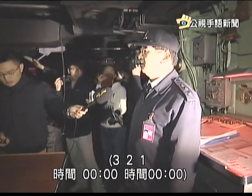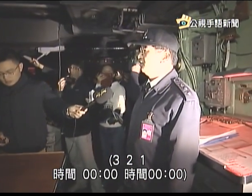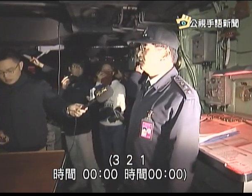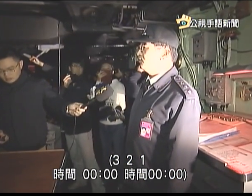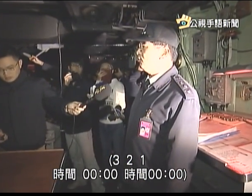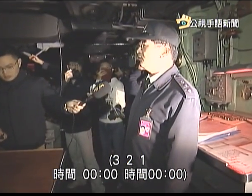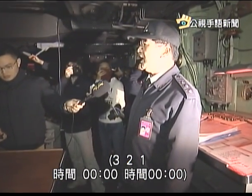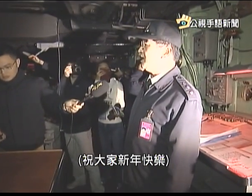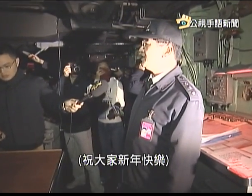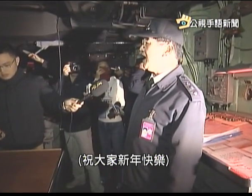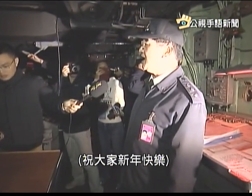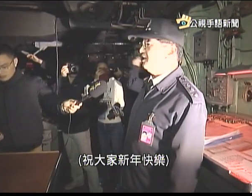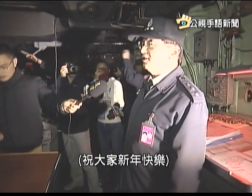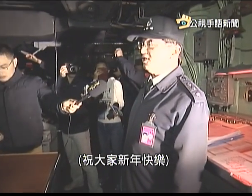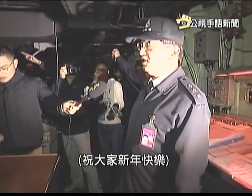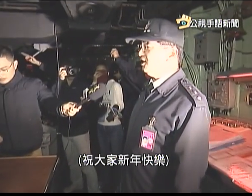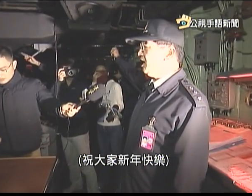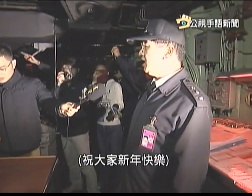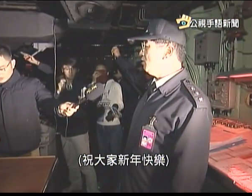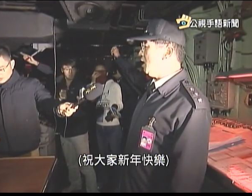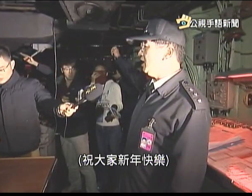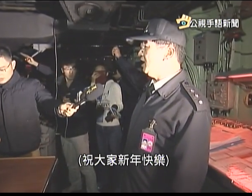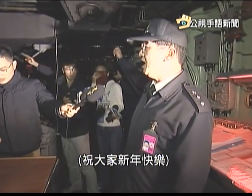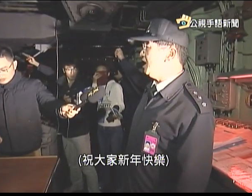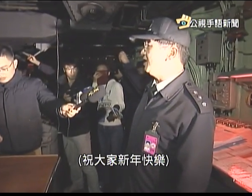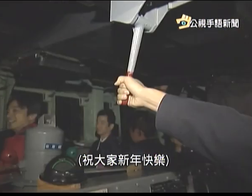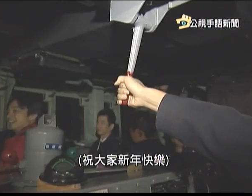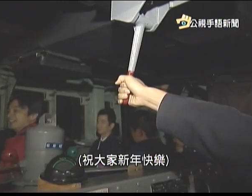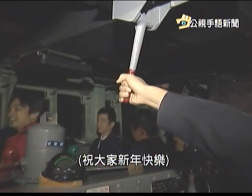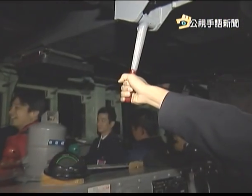时间动动动动，时间动动动动， 祝大家新年快乐！